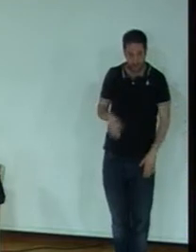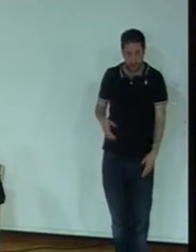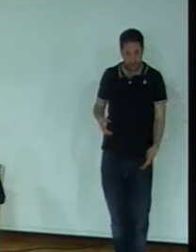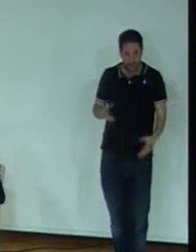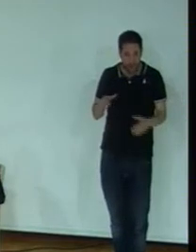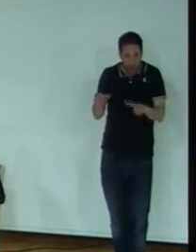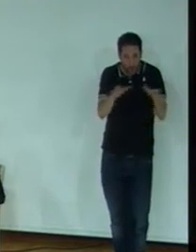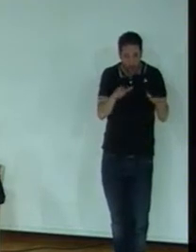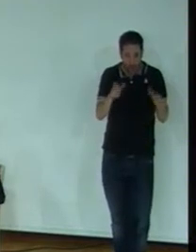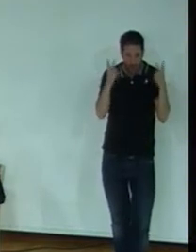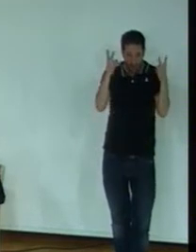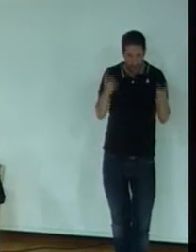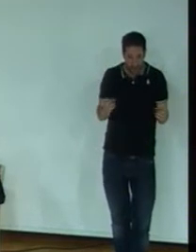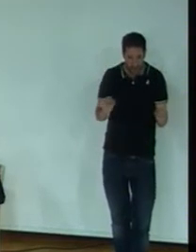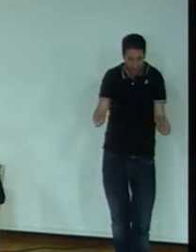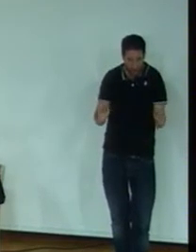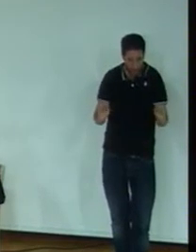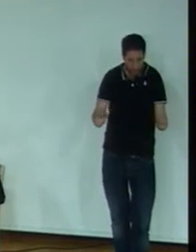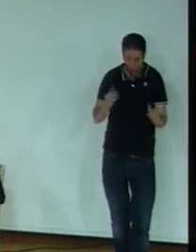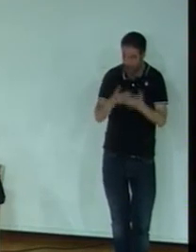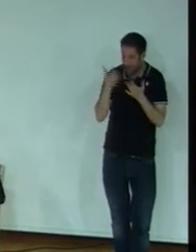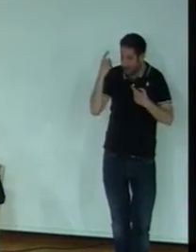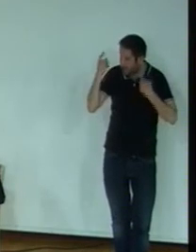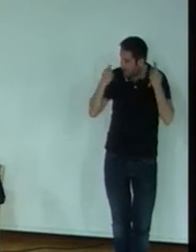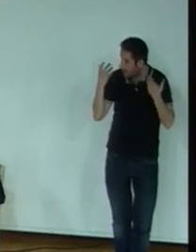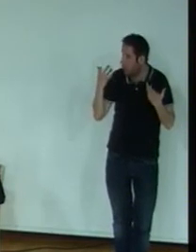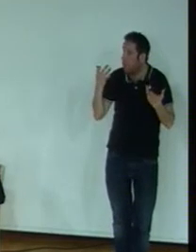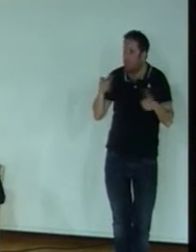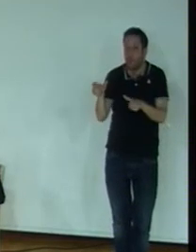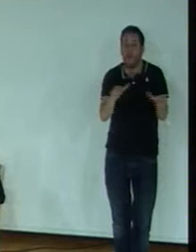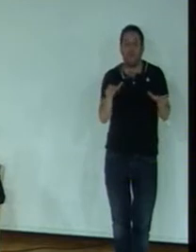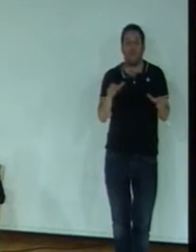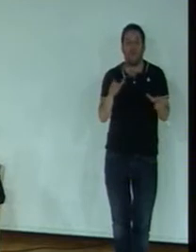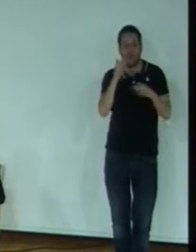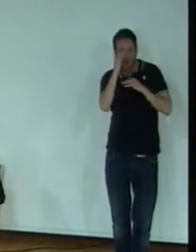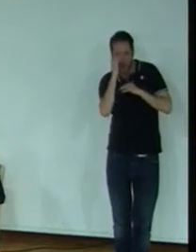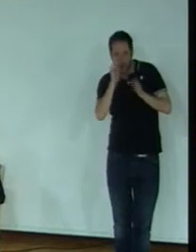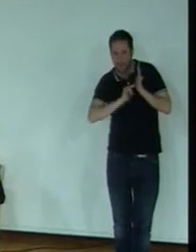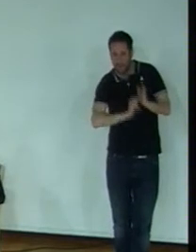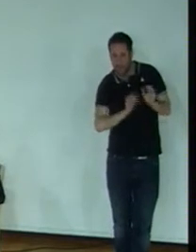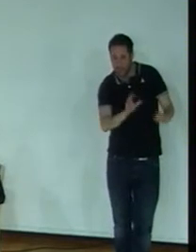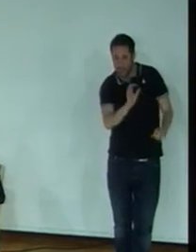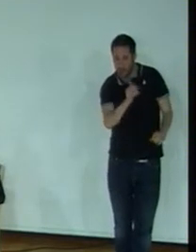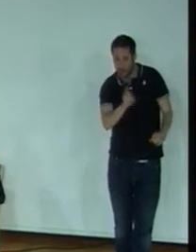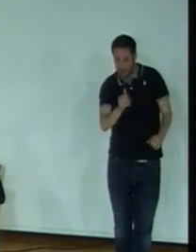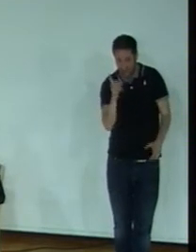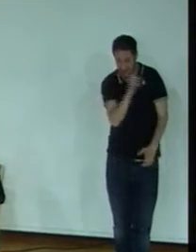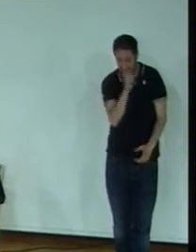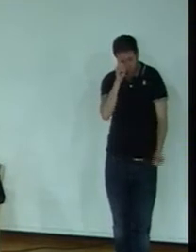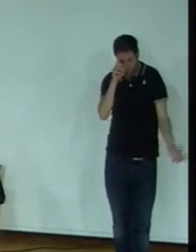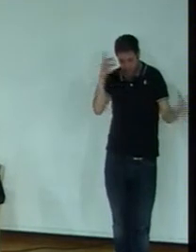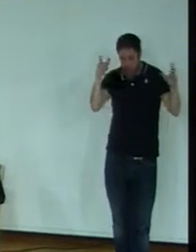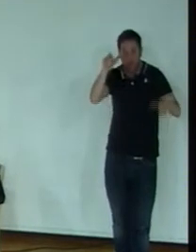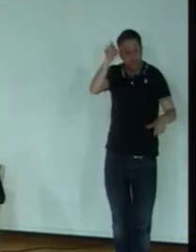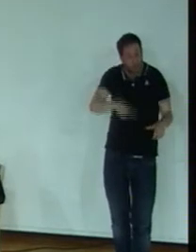rien et c'est très difficile d'imaginer ce que pourraient être des contrôles fiables dans le domaine du numérique. C'est pour ça que le principe de la